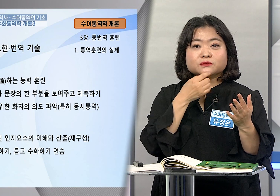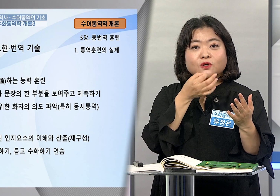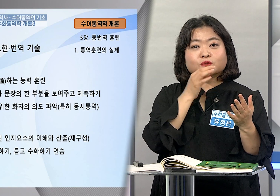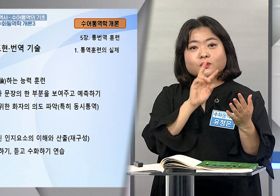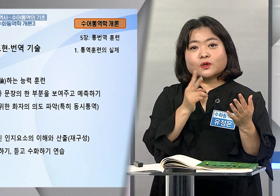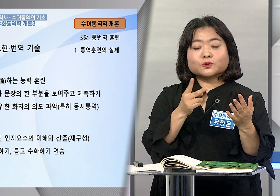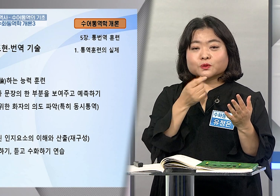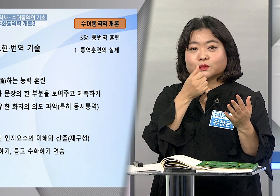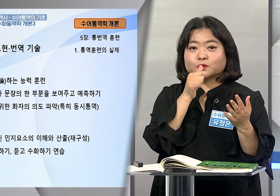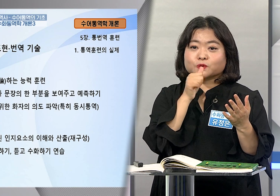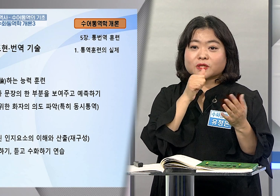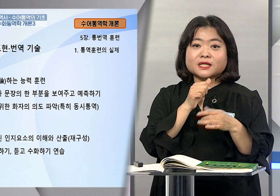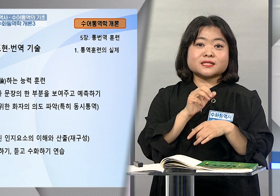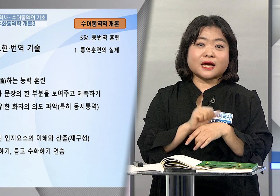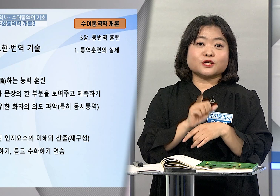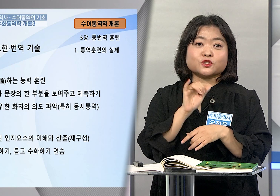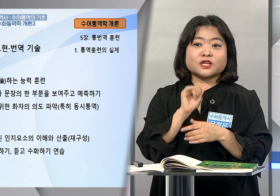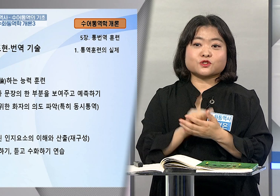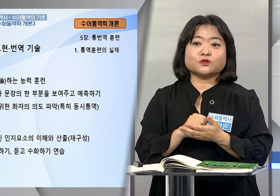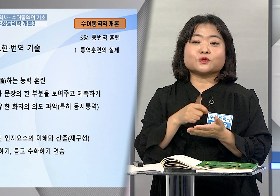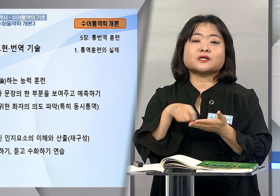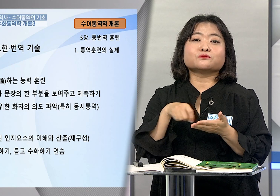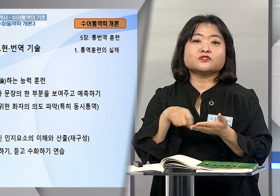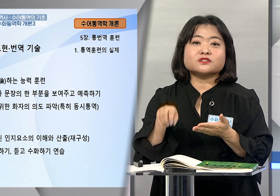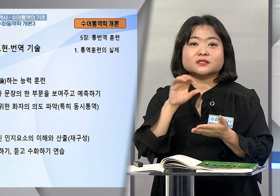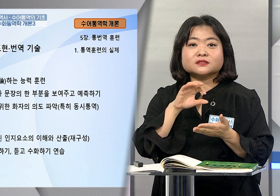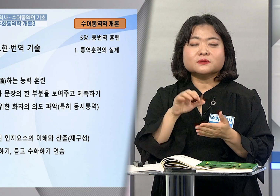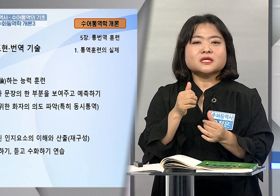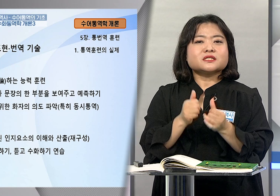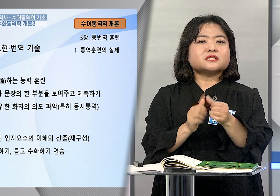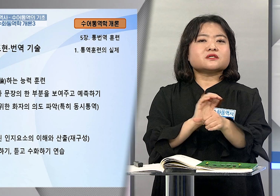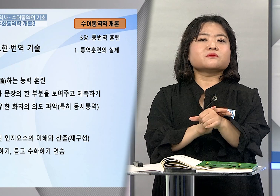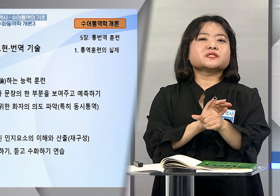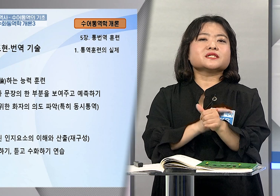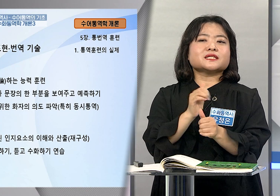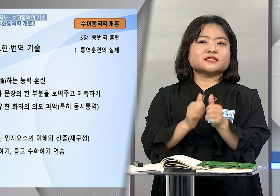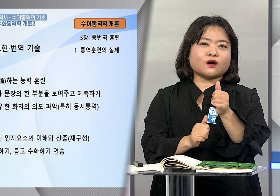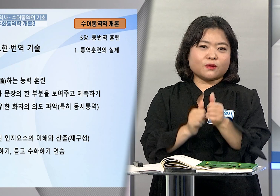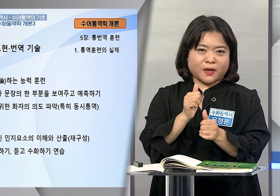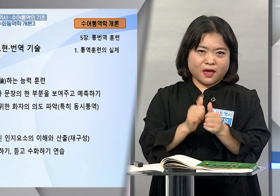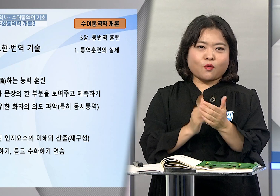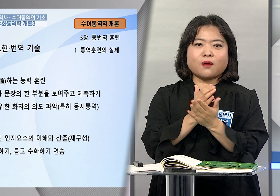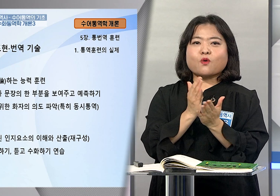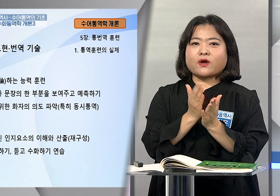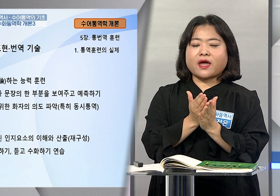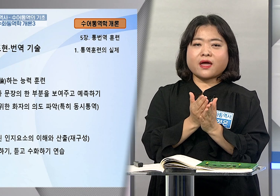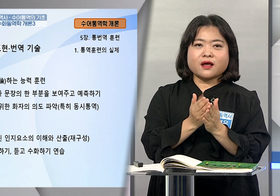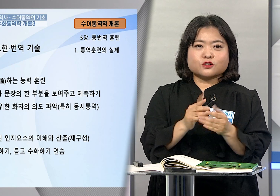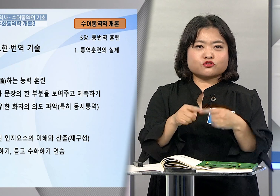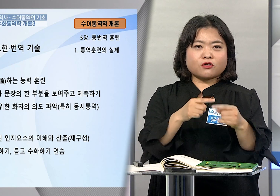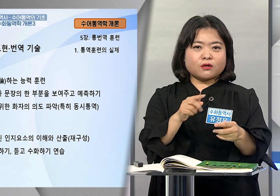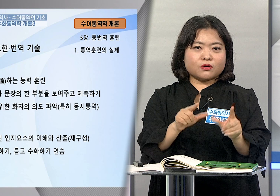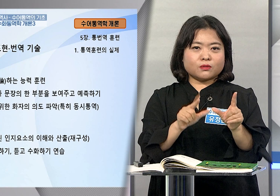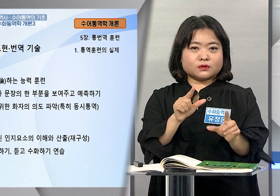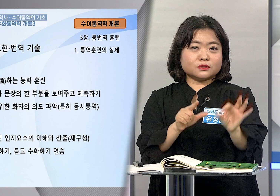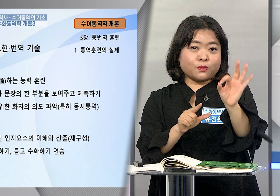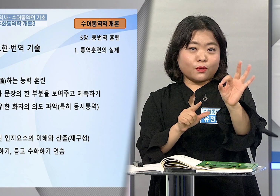음성 통역도 굉장히 잘할 수 있겠죠. 그리고 장문 연습, 시험 실기 시험의 과목에 수어를